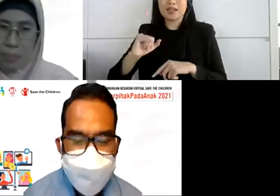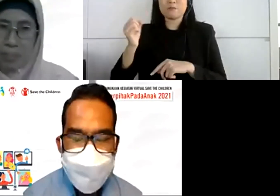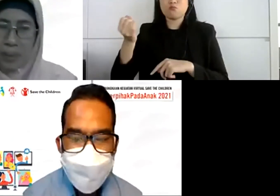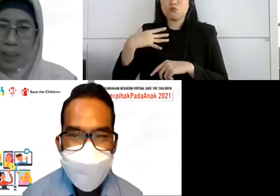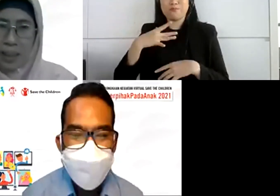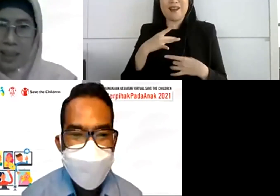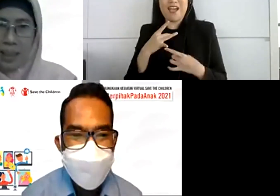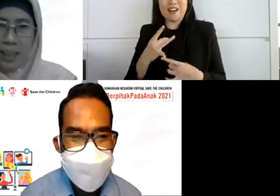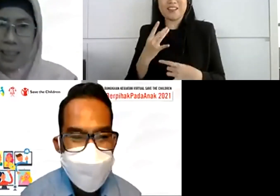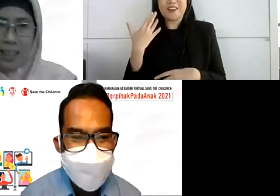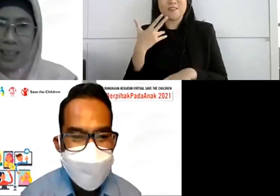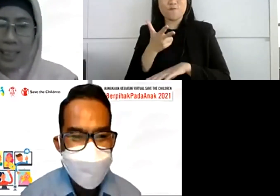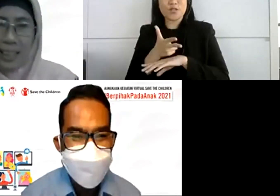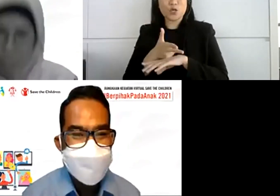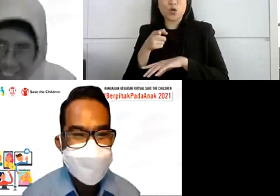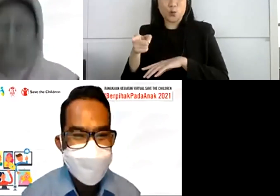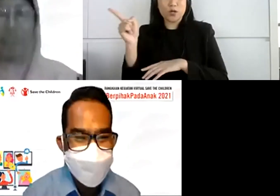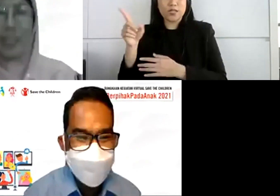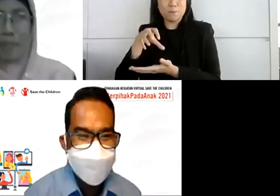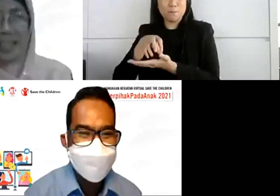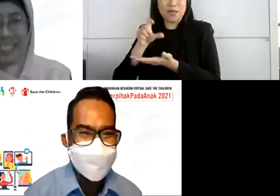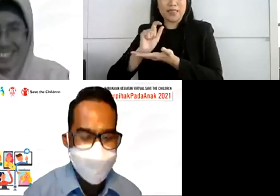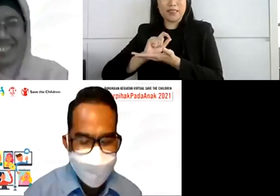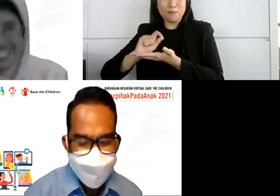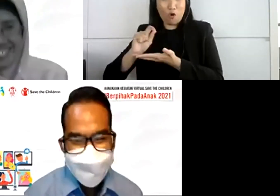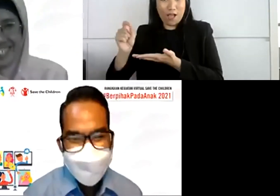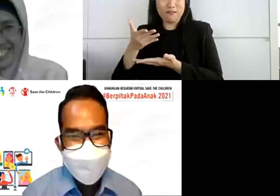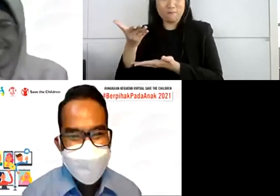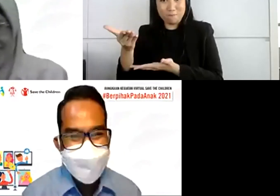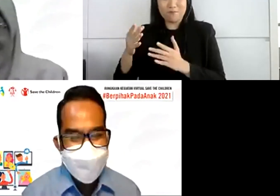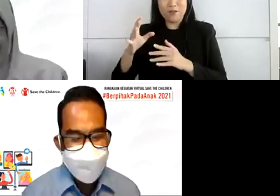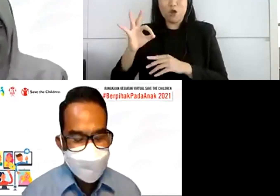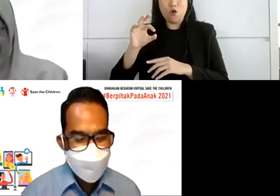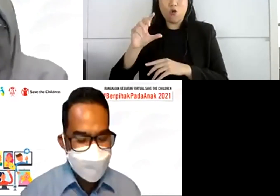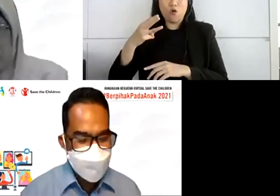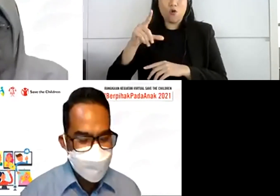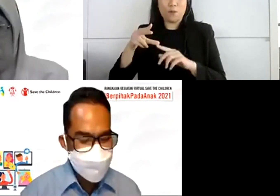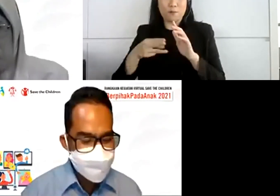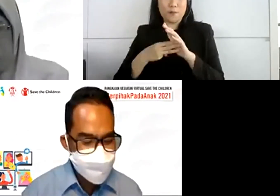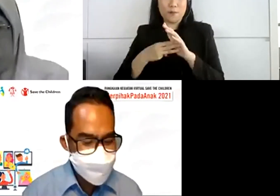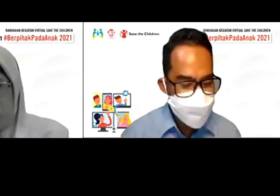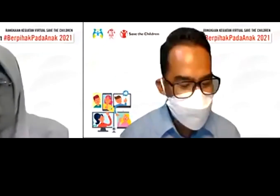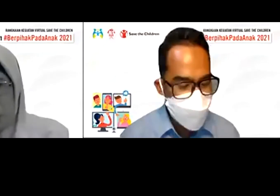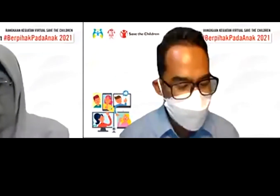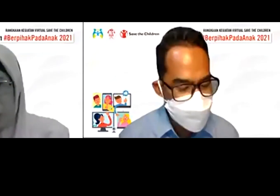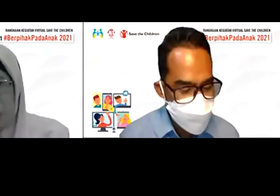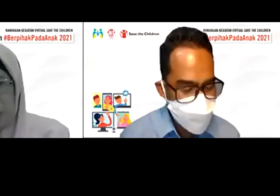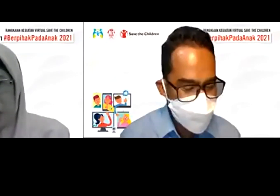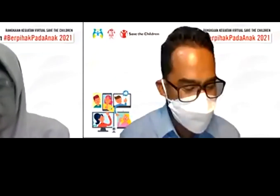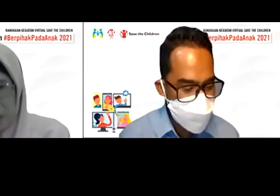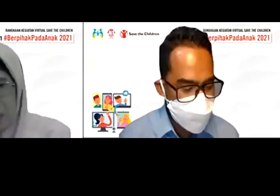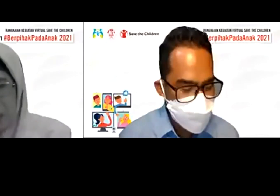melihat itu videonya kan diambil di SD Oelmasi. Ya, betul, Pak. Betul. Nah, dengan ada